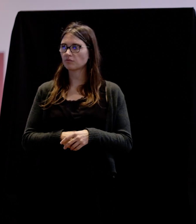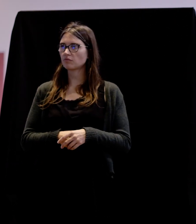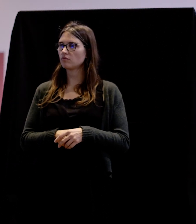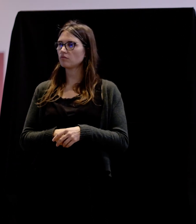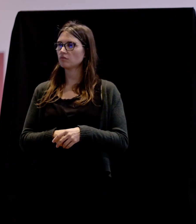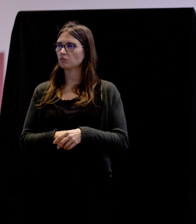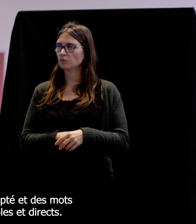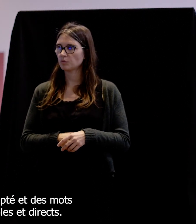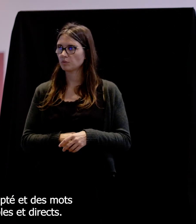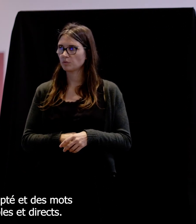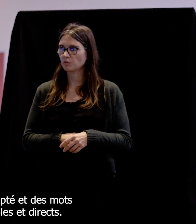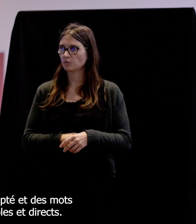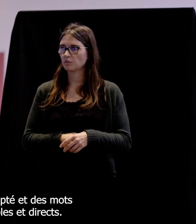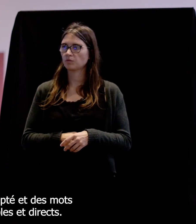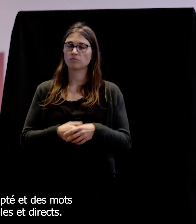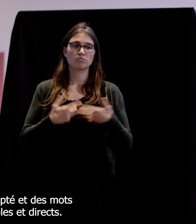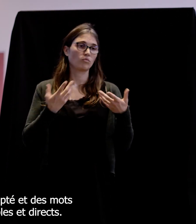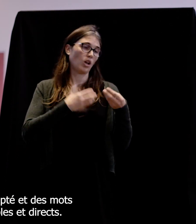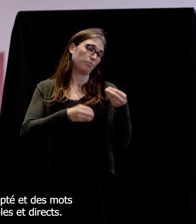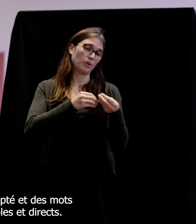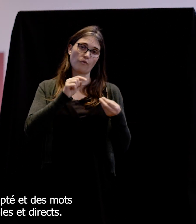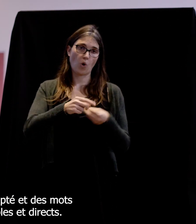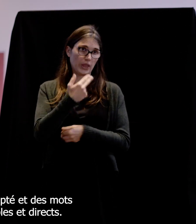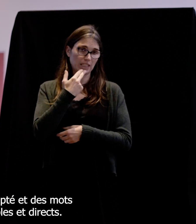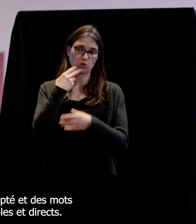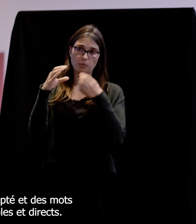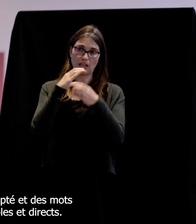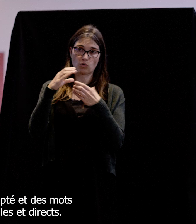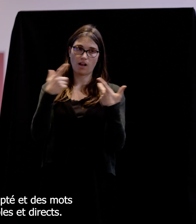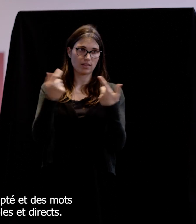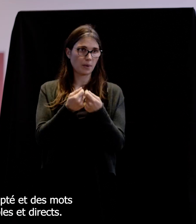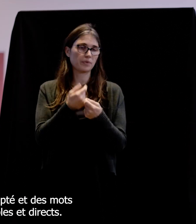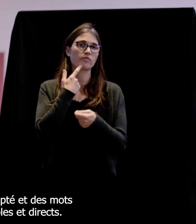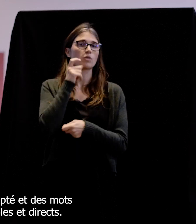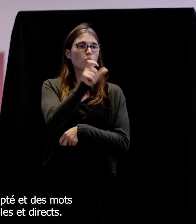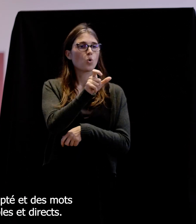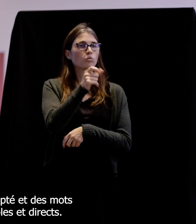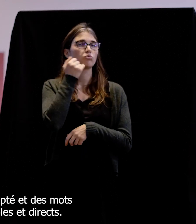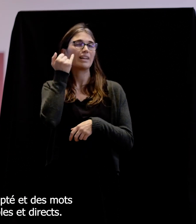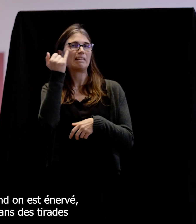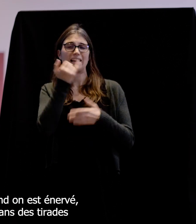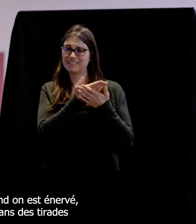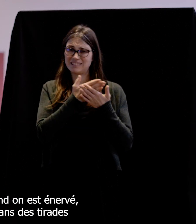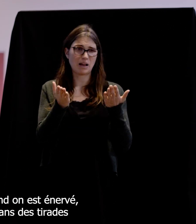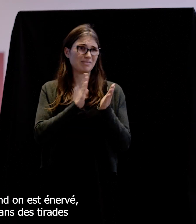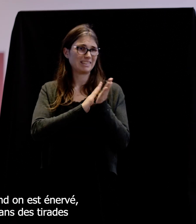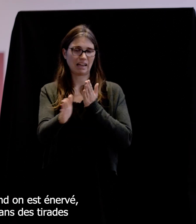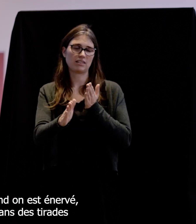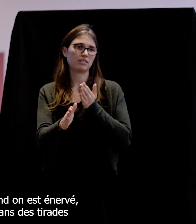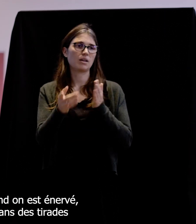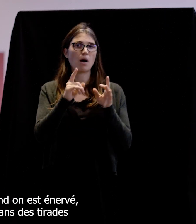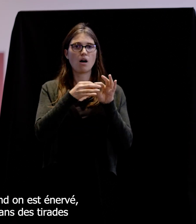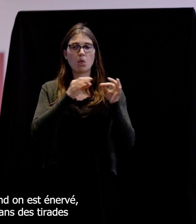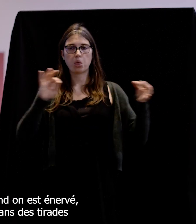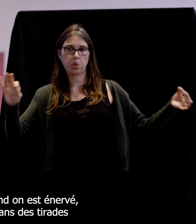mode de communication adapté et des mots et des idées simples et directes. C'est-à-dire que quand